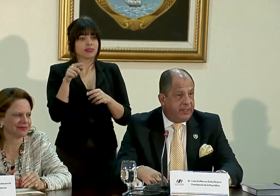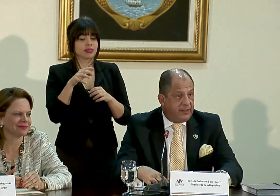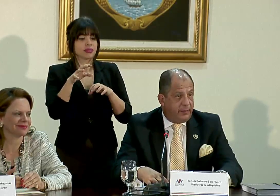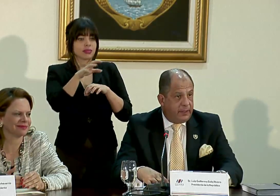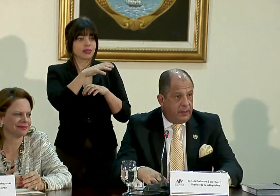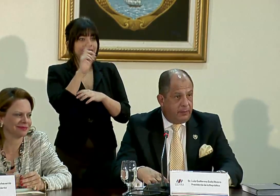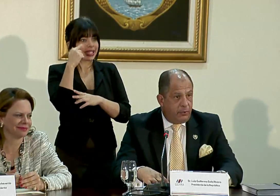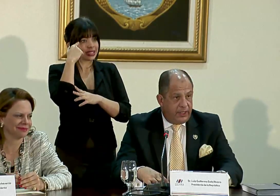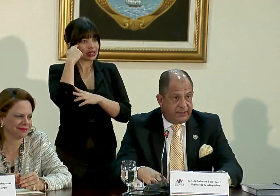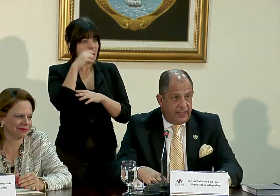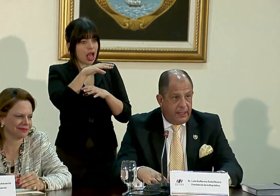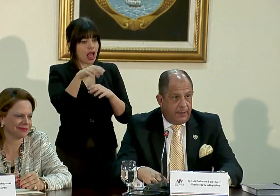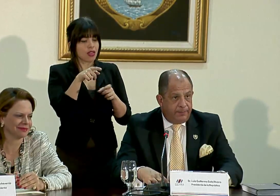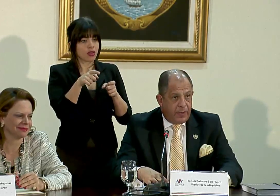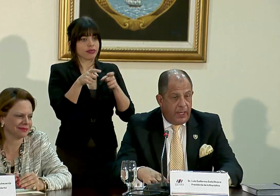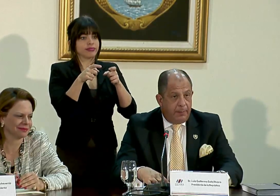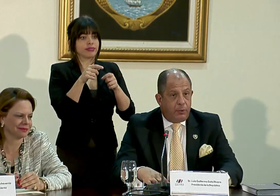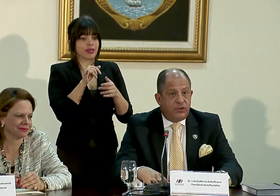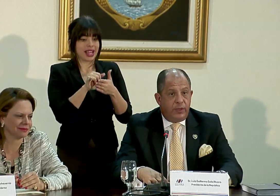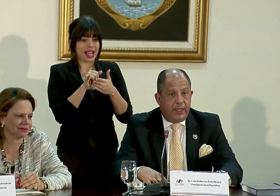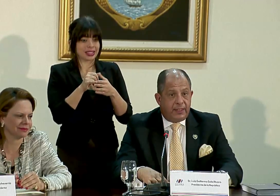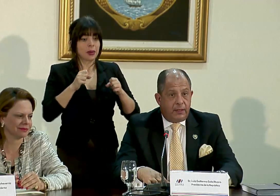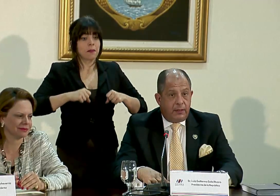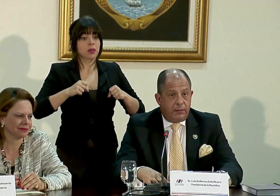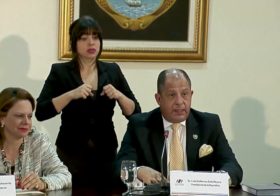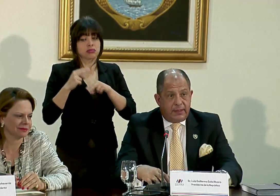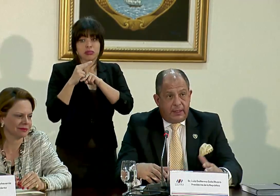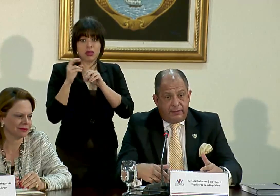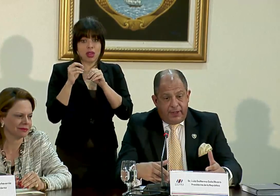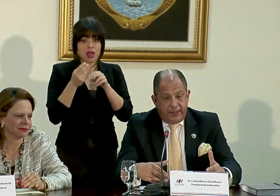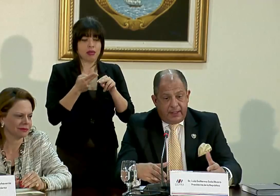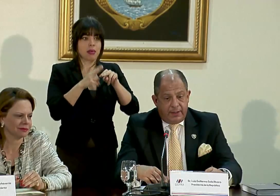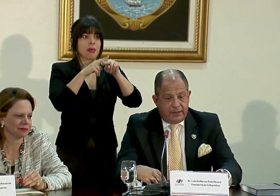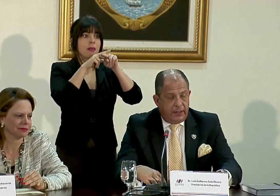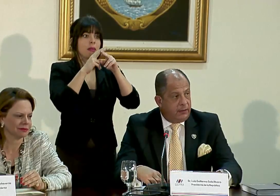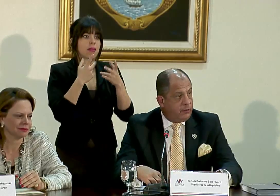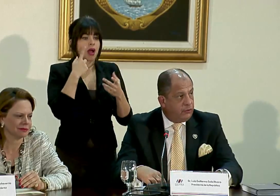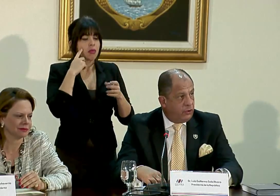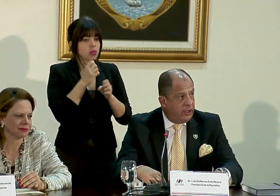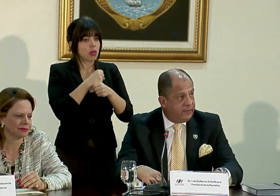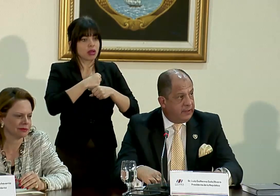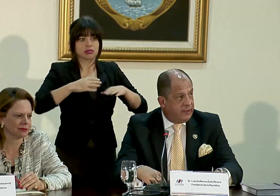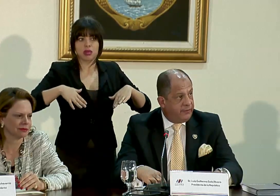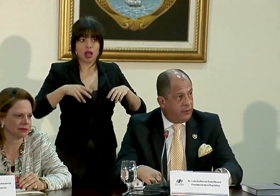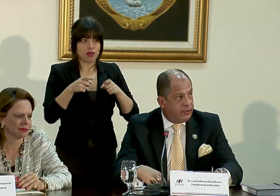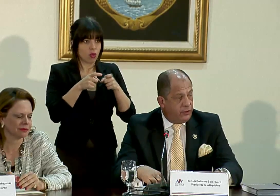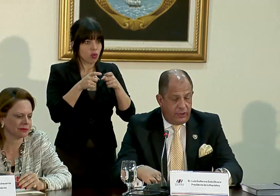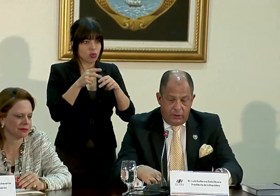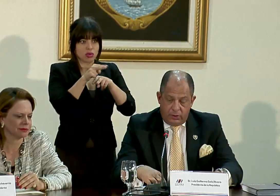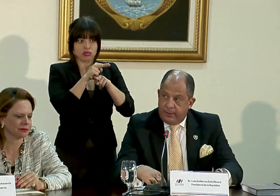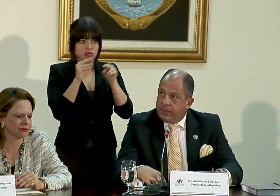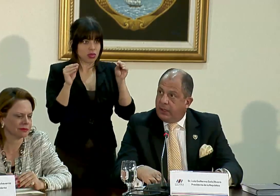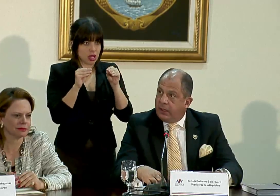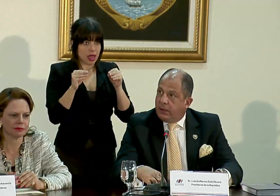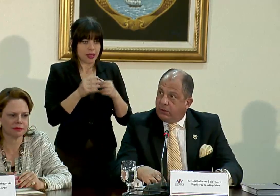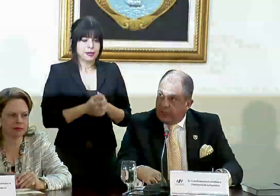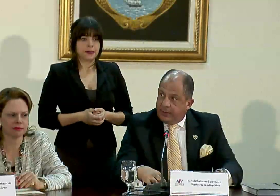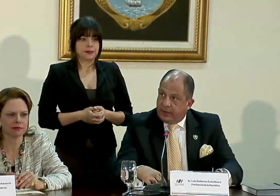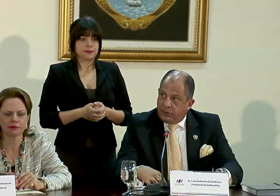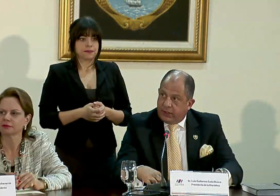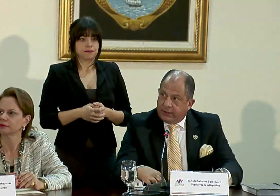desempeñado precisamente por esa posibilidad que se realizaba sin controles y sin regulación ninguna.